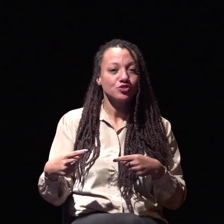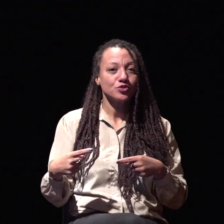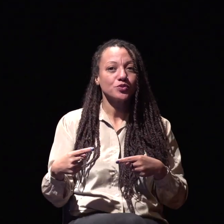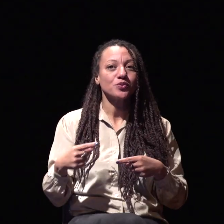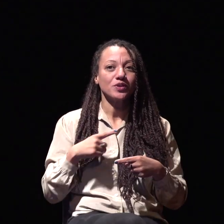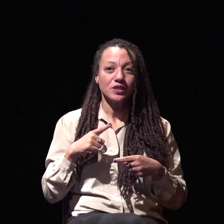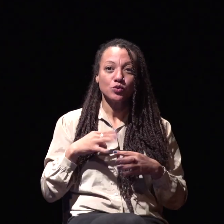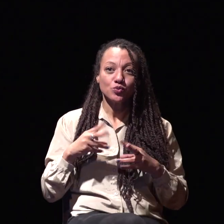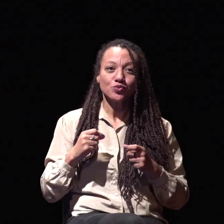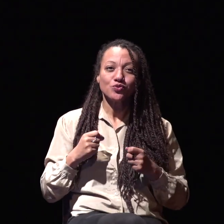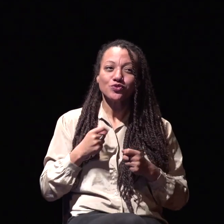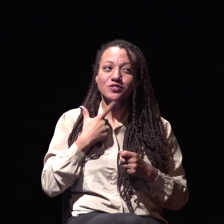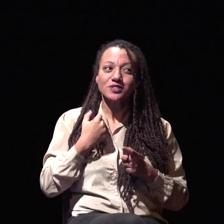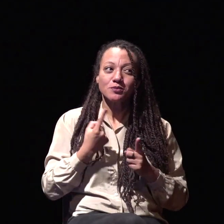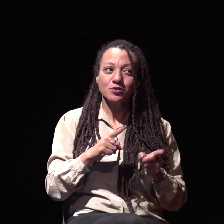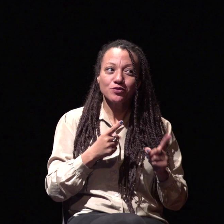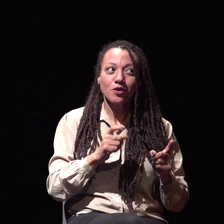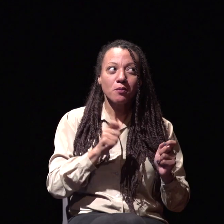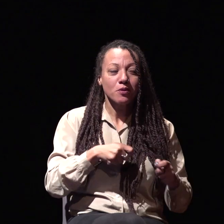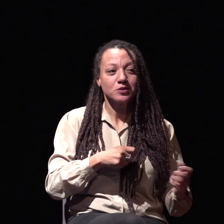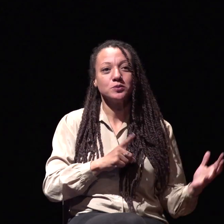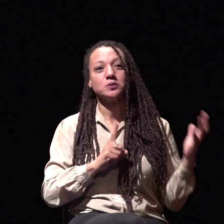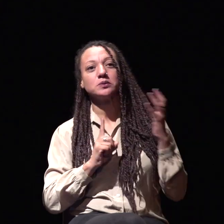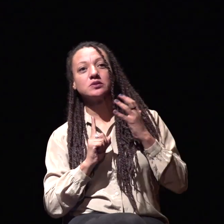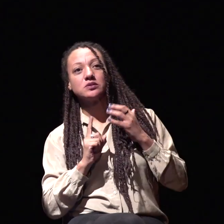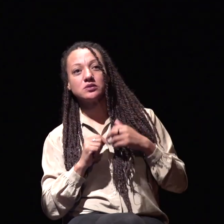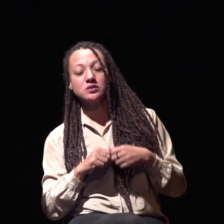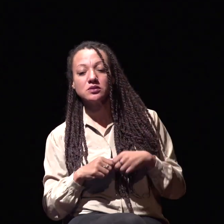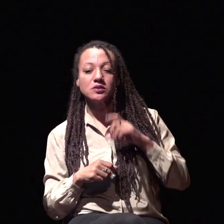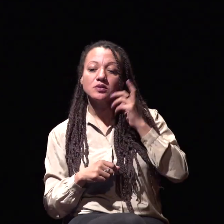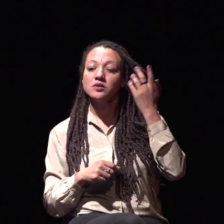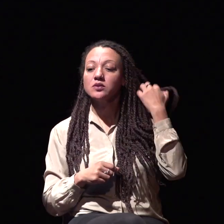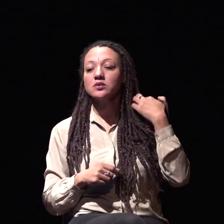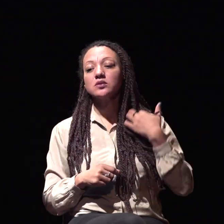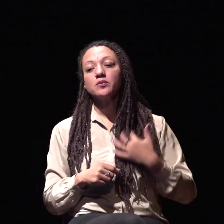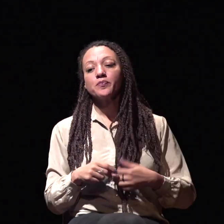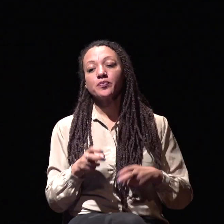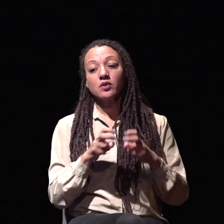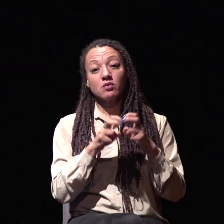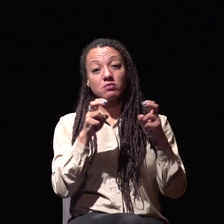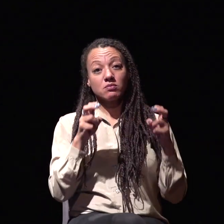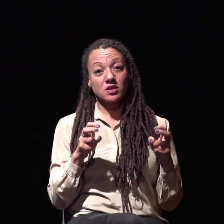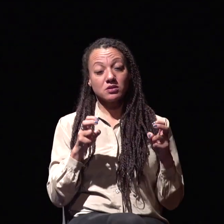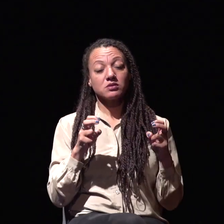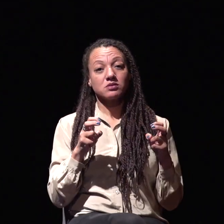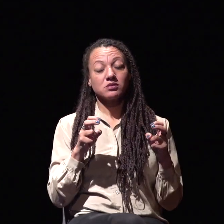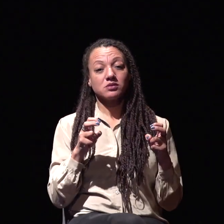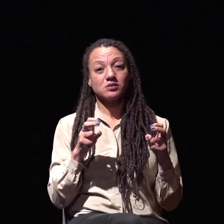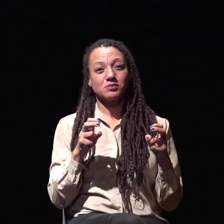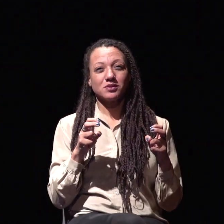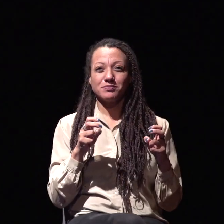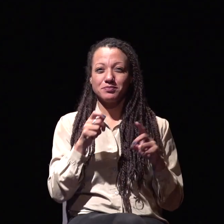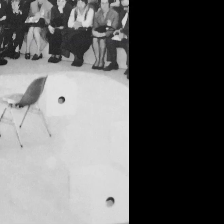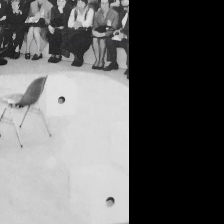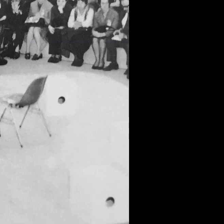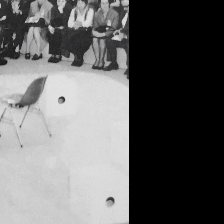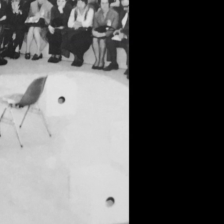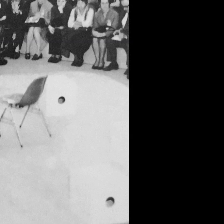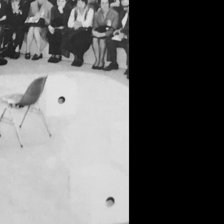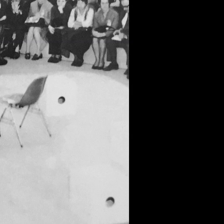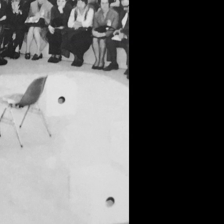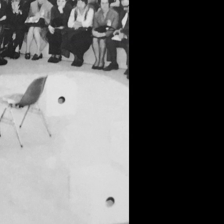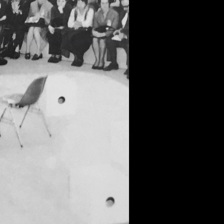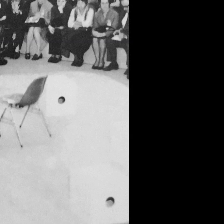tem suas consequências. O MASP se transformou, durante a terceira semana daquele agosto de